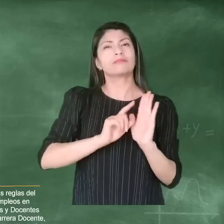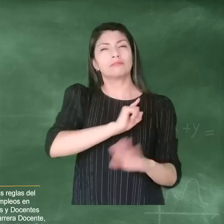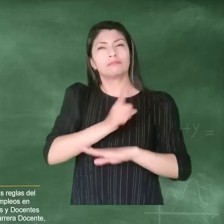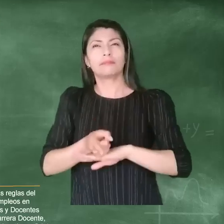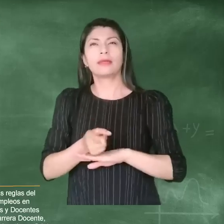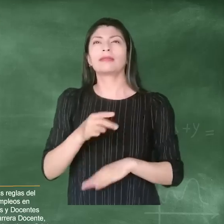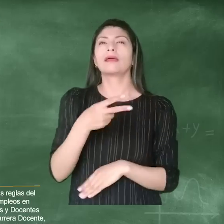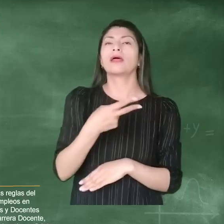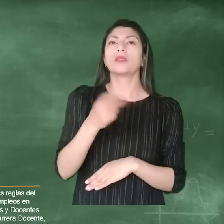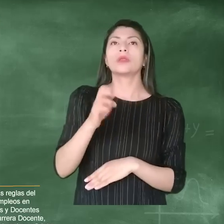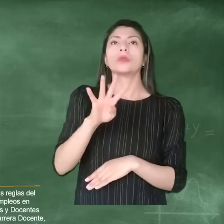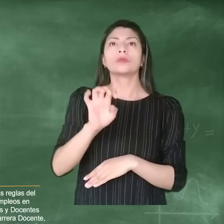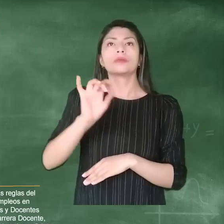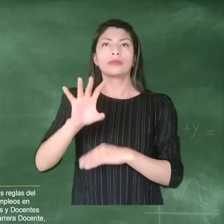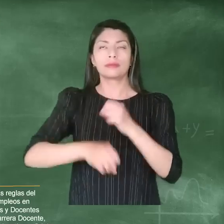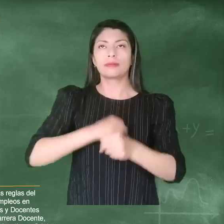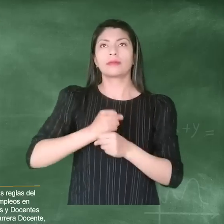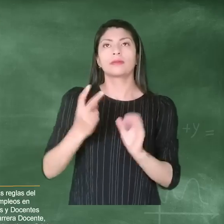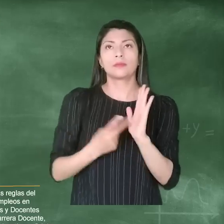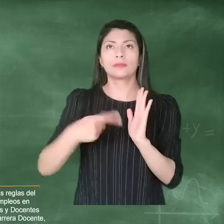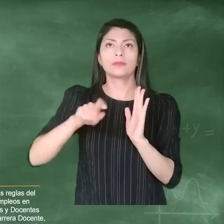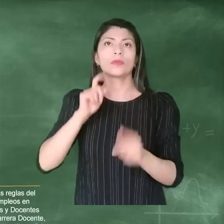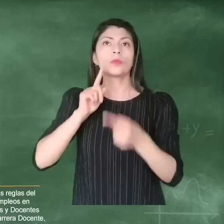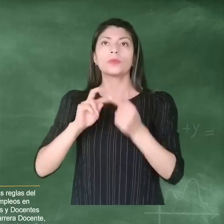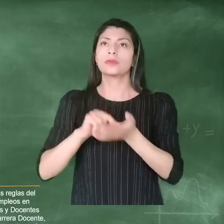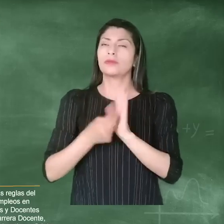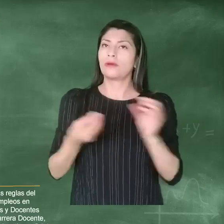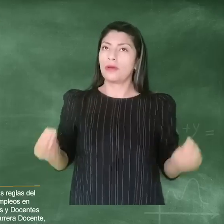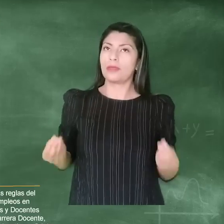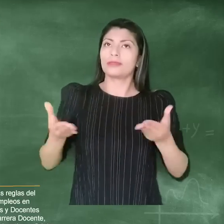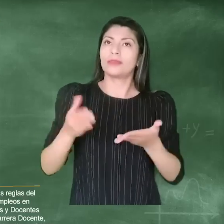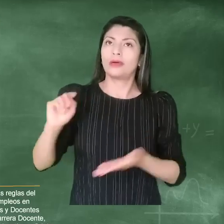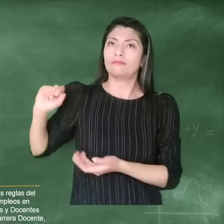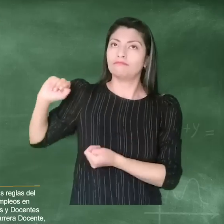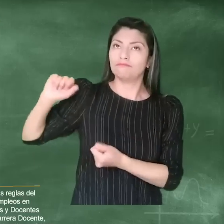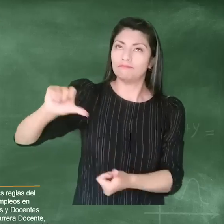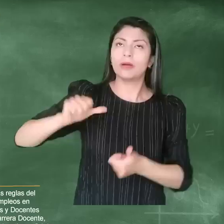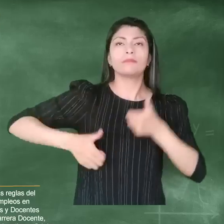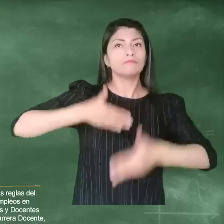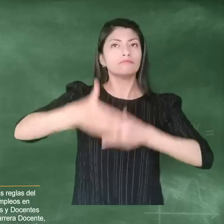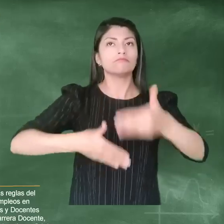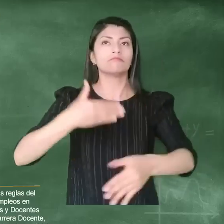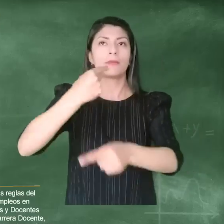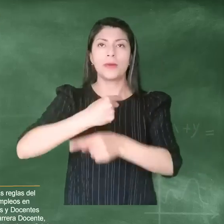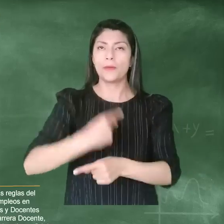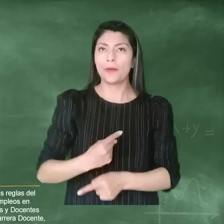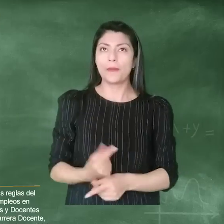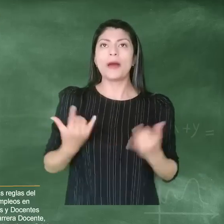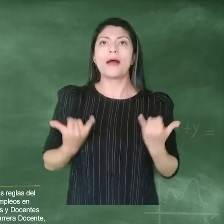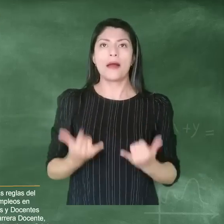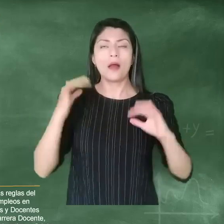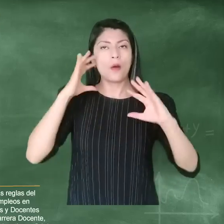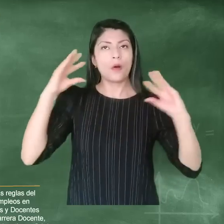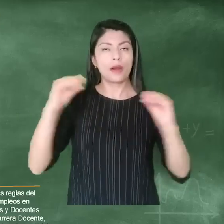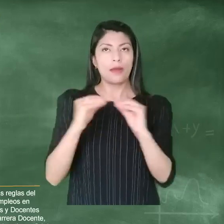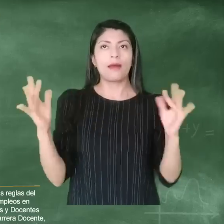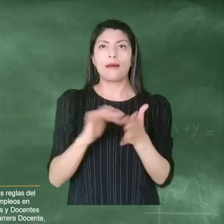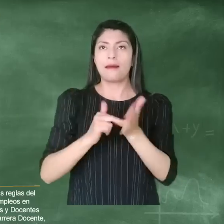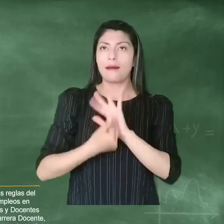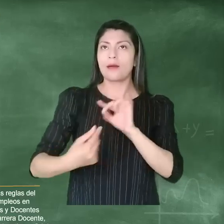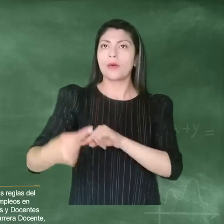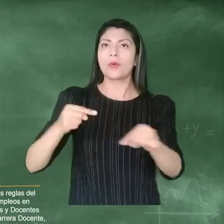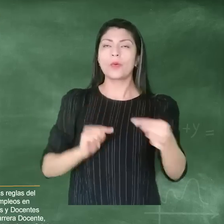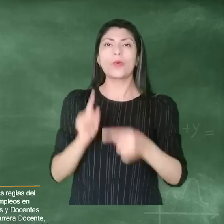Decreto Reglamentario 915 de 2016, con el fin de sufragar los costos que conlleva la realización